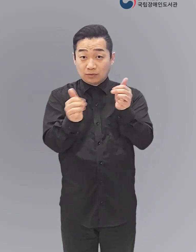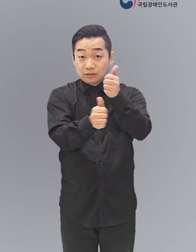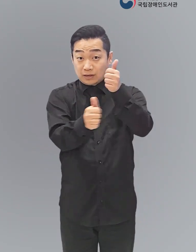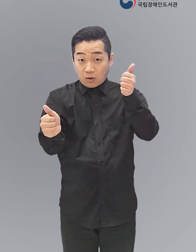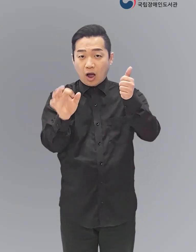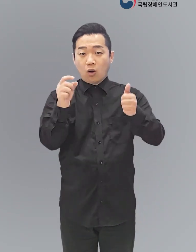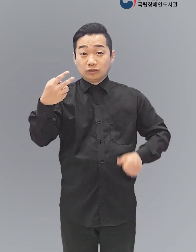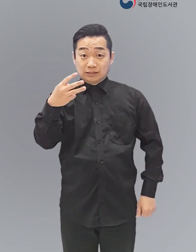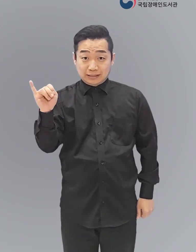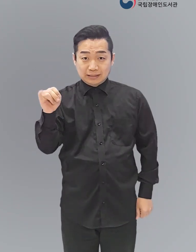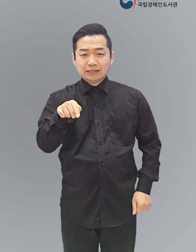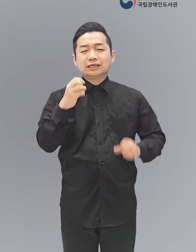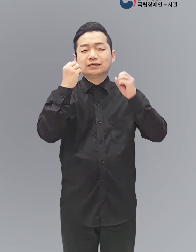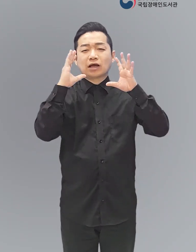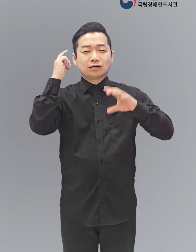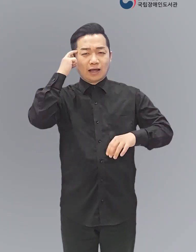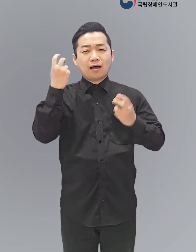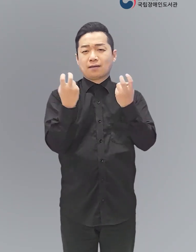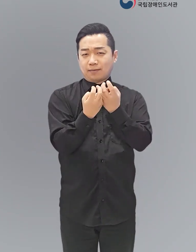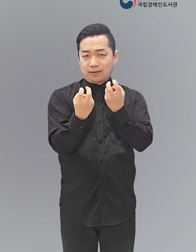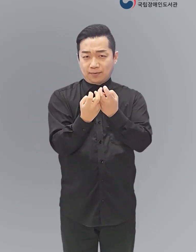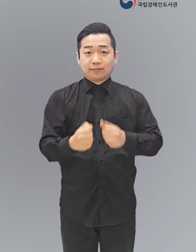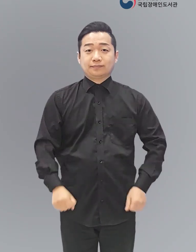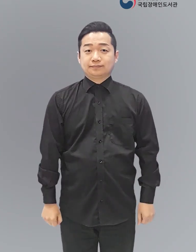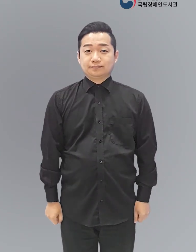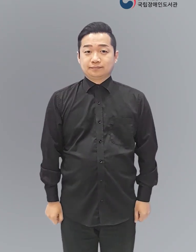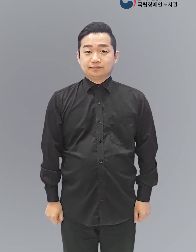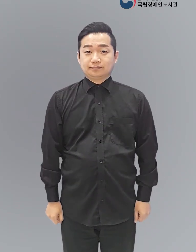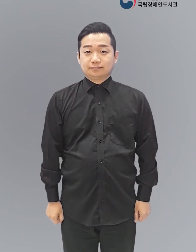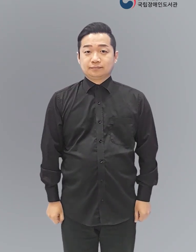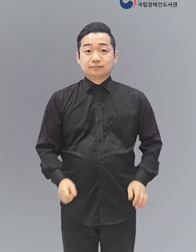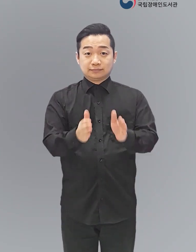천재 프로그래머 장관 오드리 탕의 새로운 생각법.